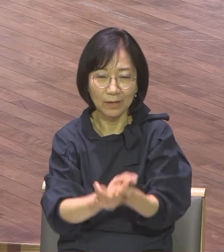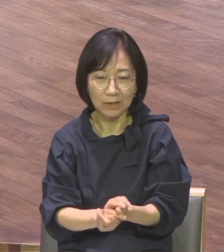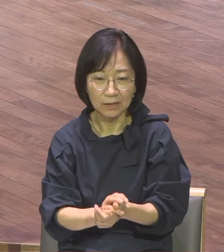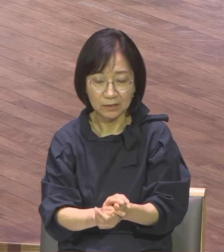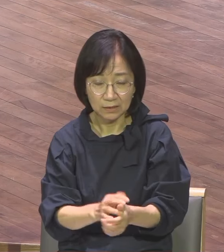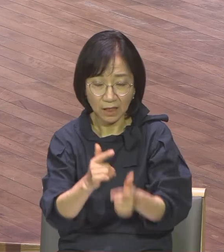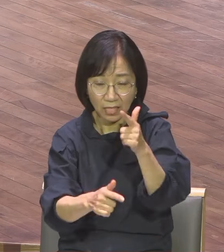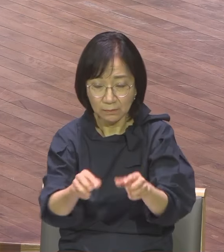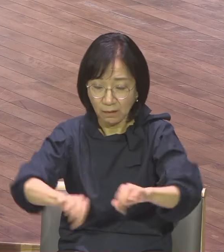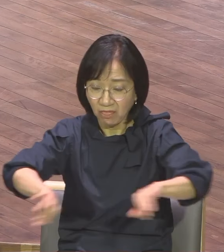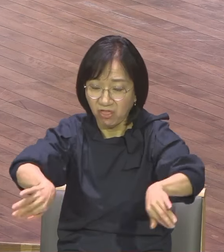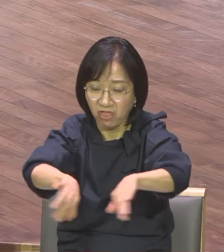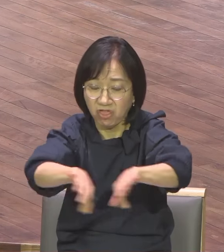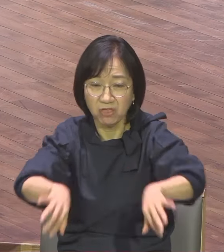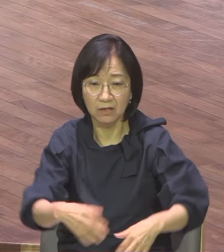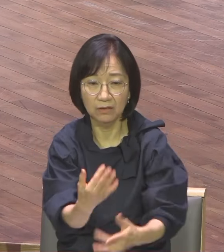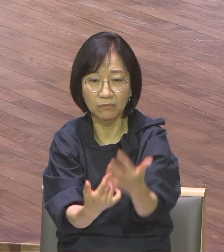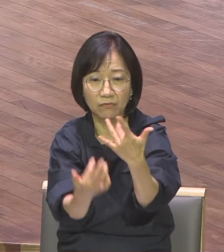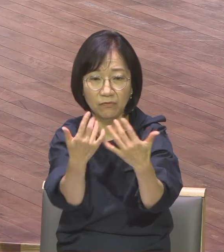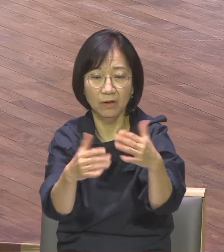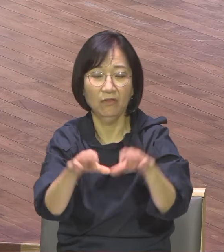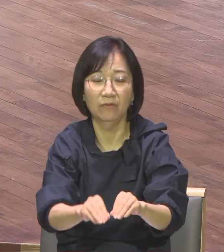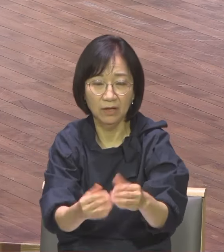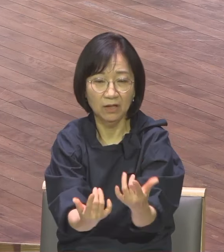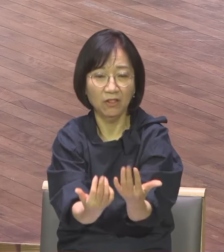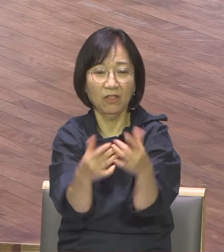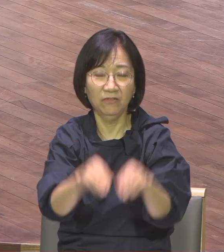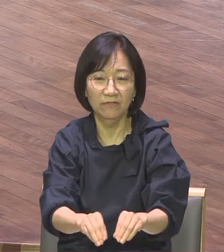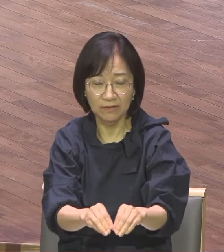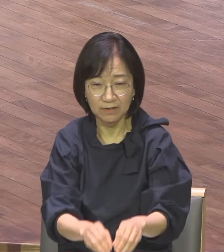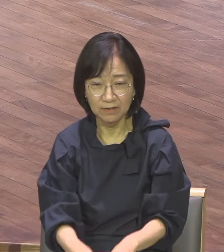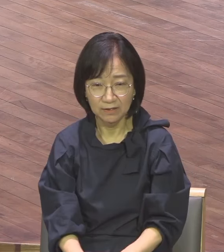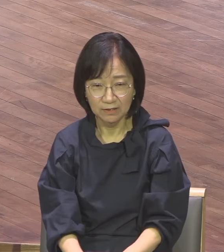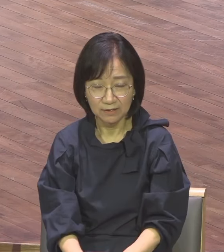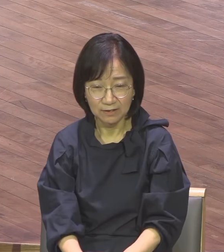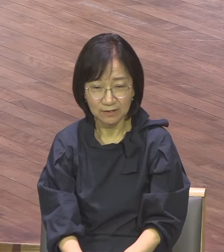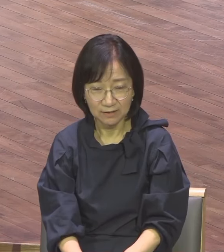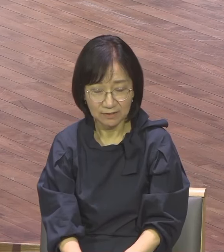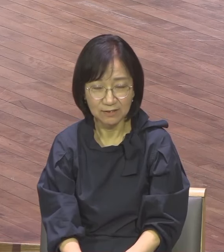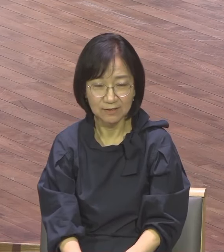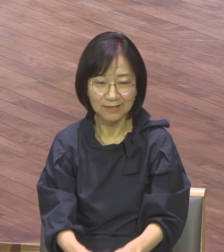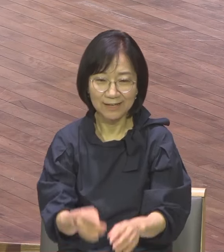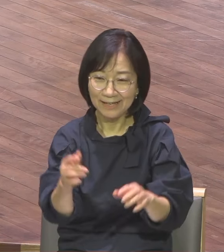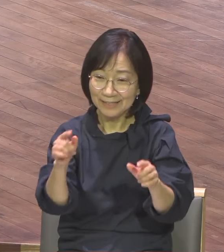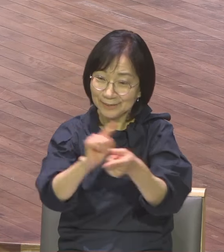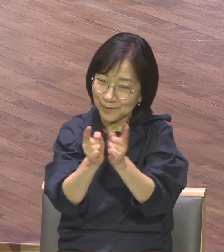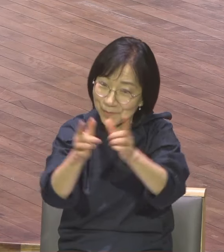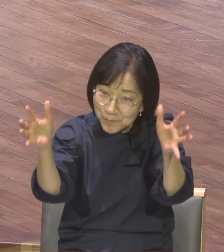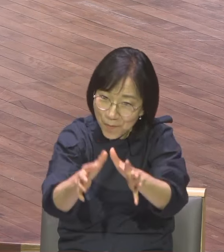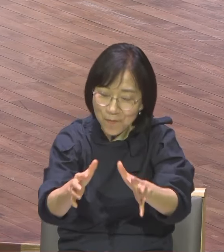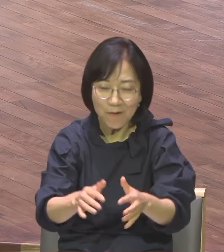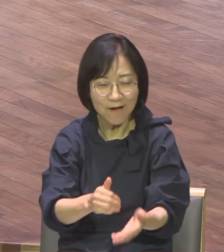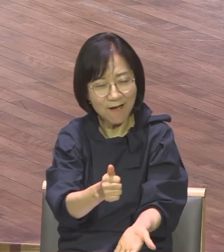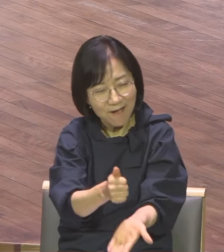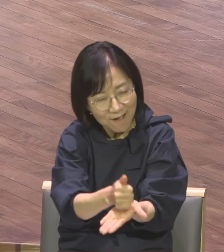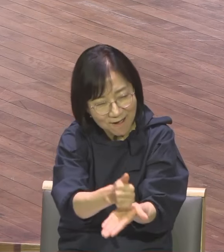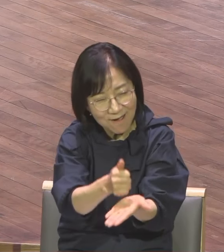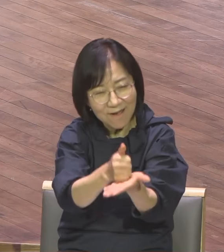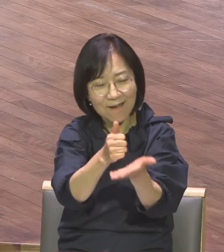이 사단이 하는 거거든요. 서로 말이지 모이면요, 서로 격려하고 칭찬하세요.